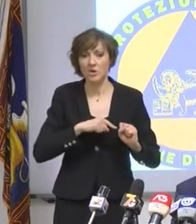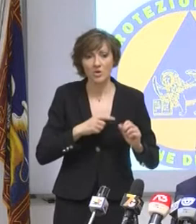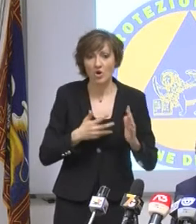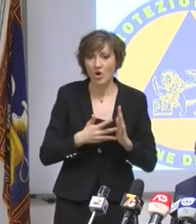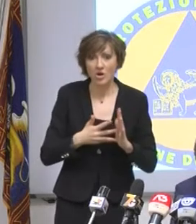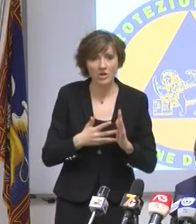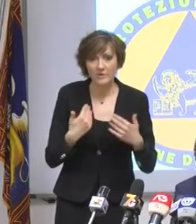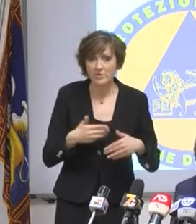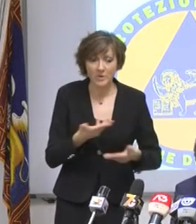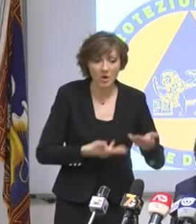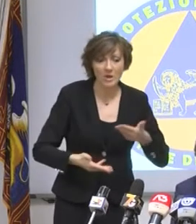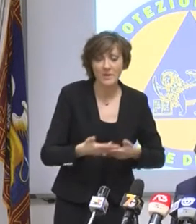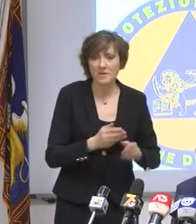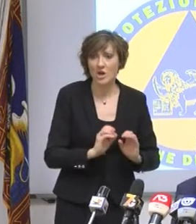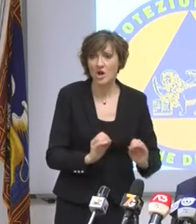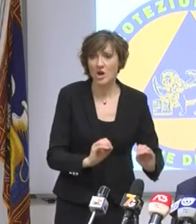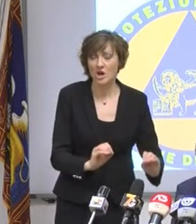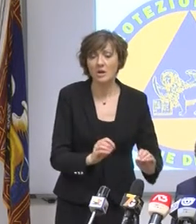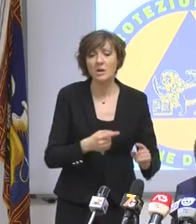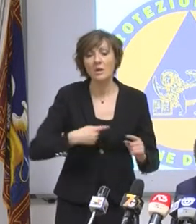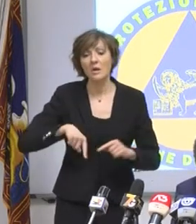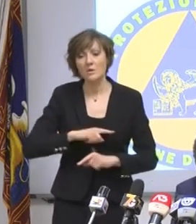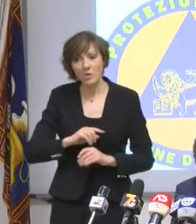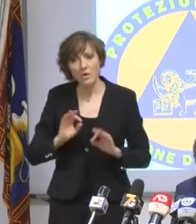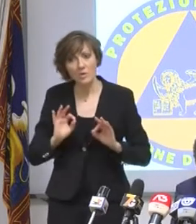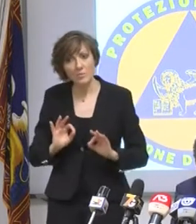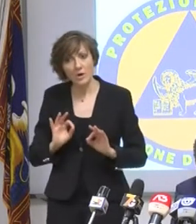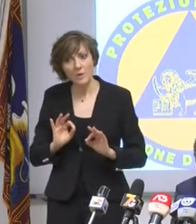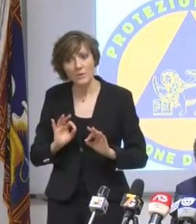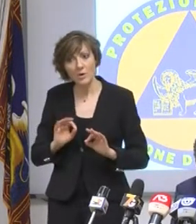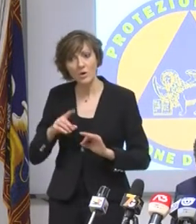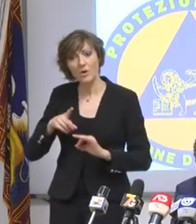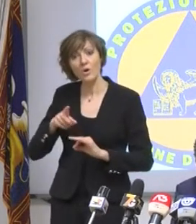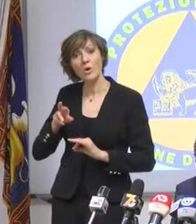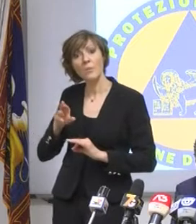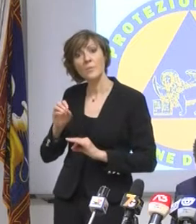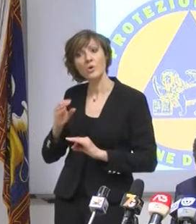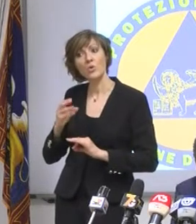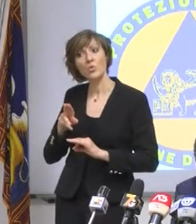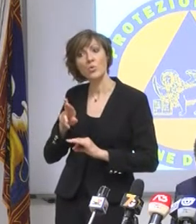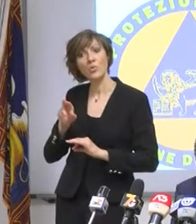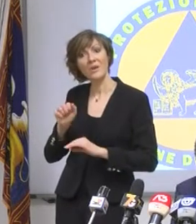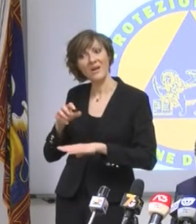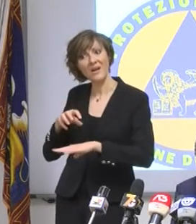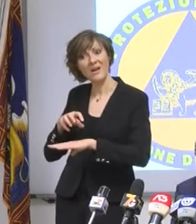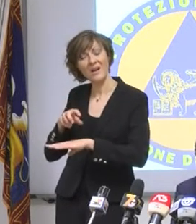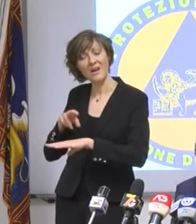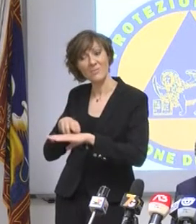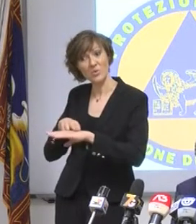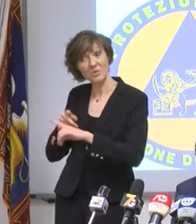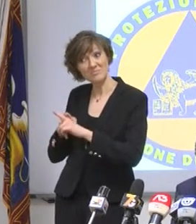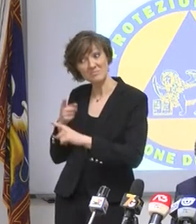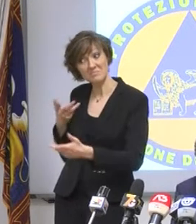poco collaborativo. Noi oggi abbiamo presentato in procura una segnalazione perché